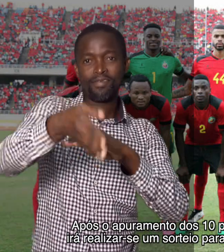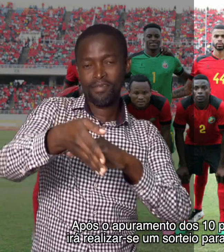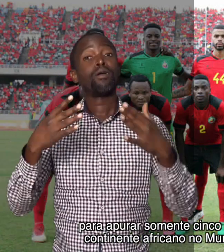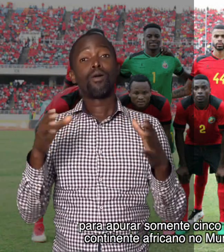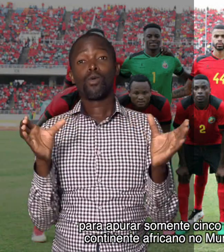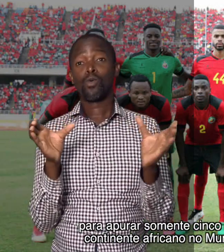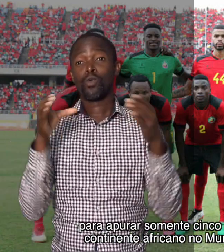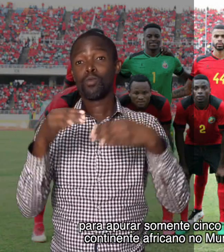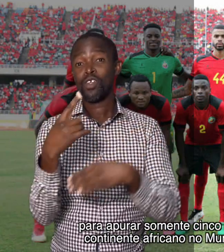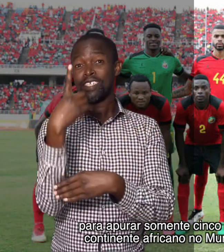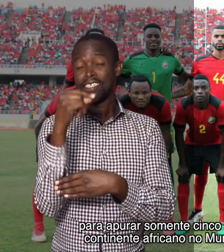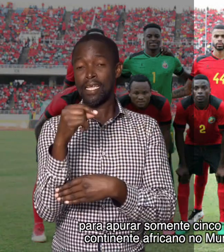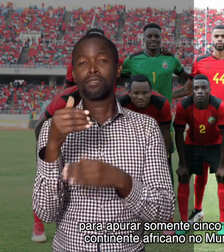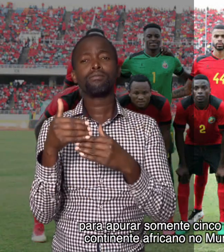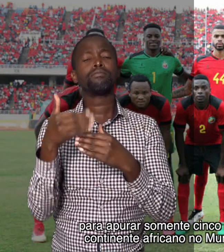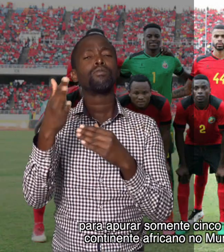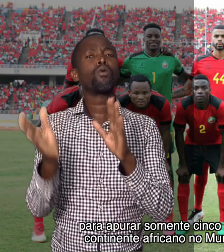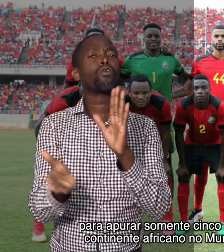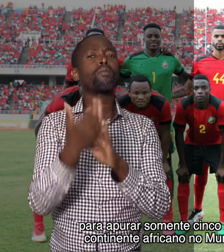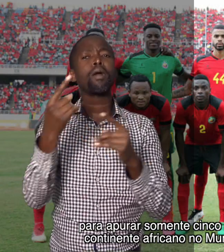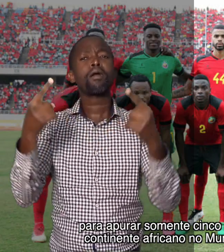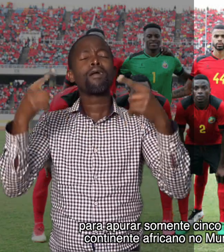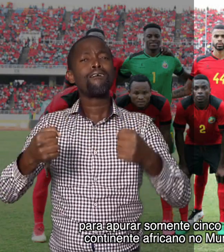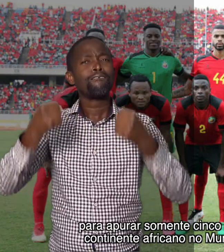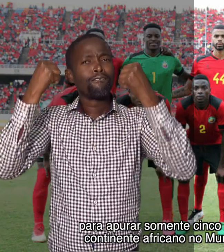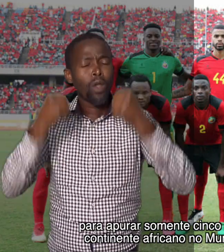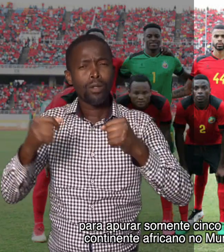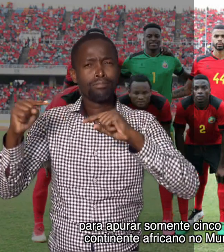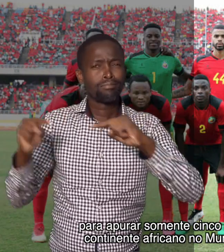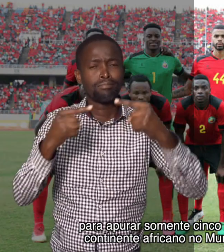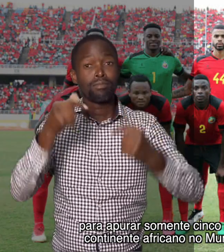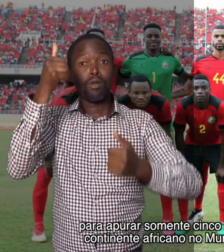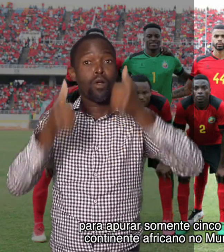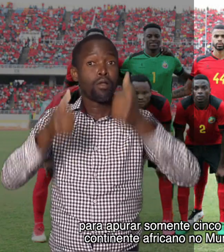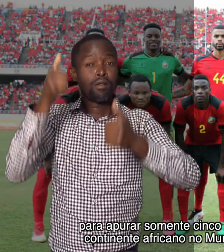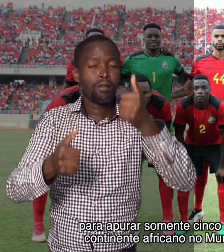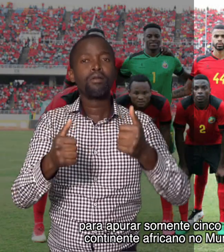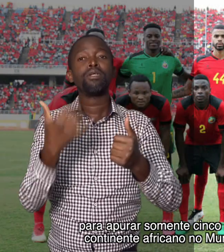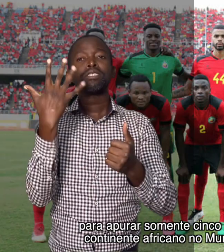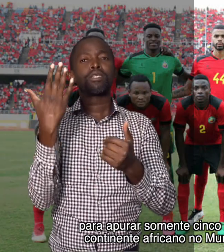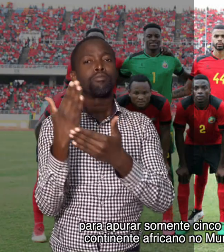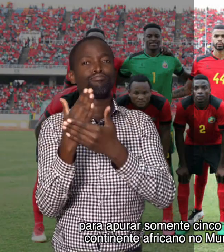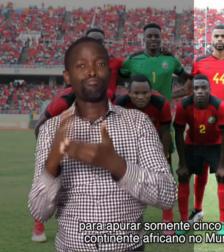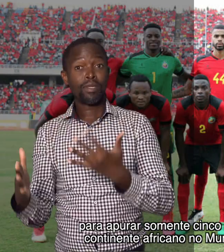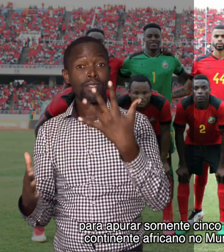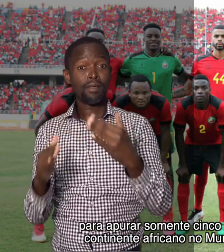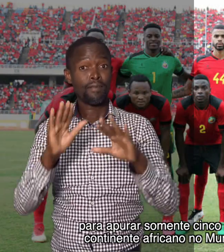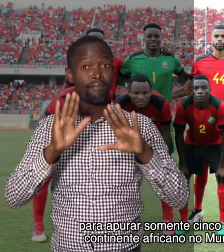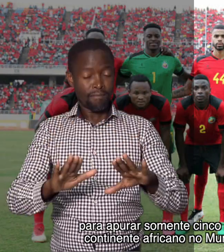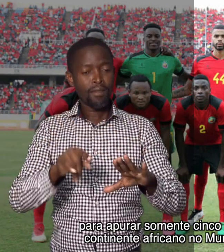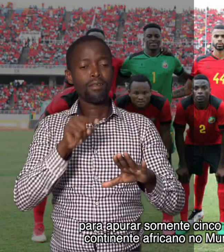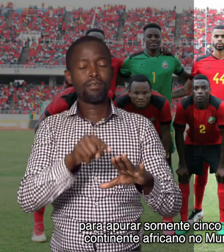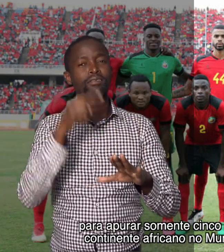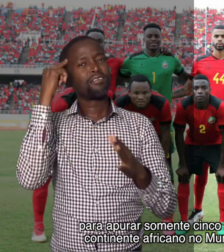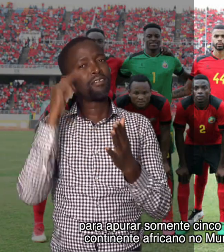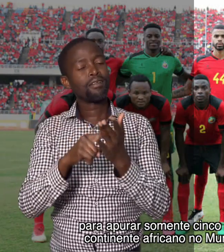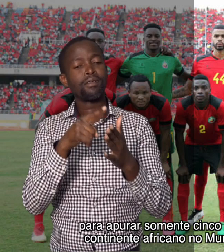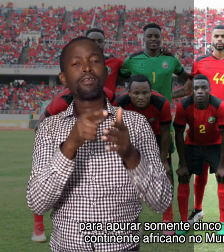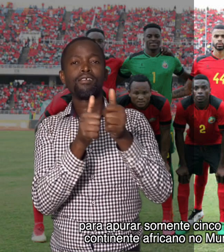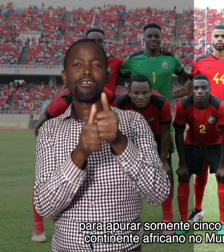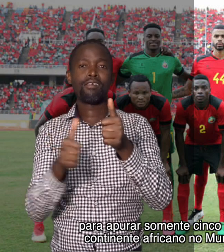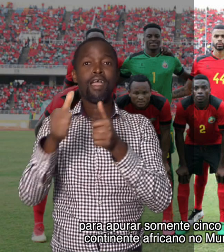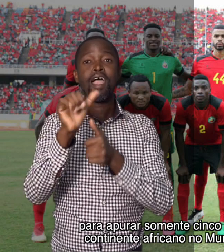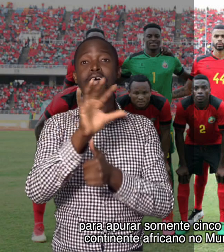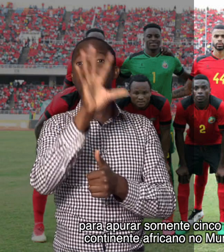duas mãos para apurar somente cinco seleções que vão representar o continente africano no